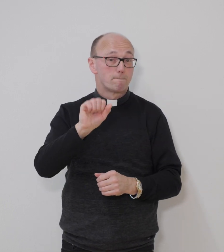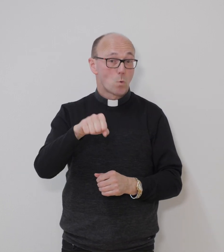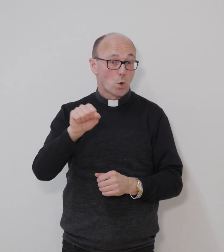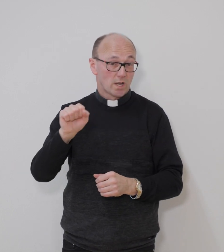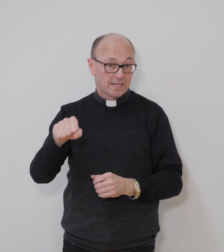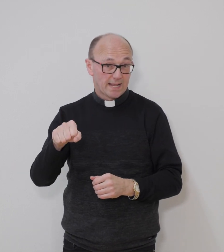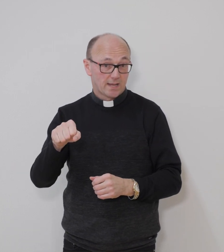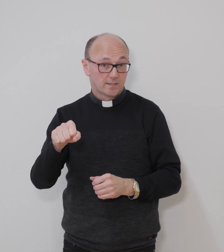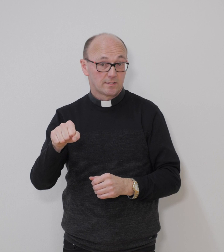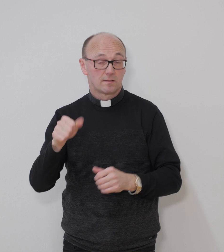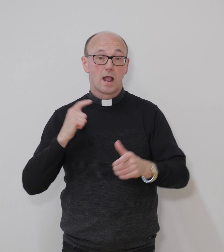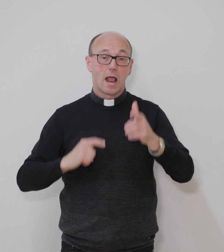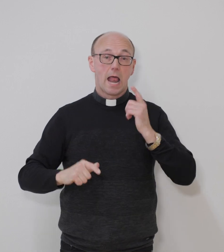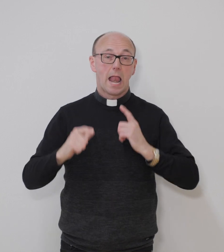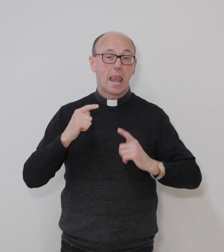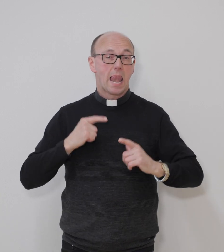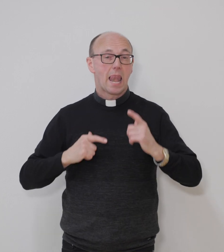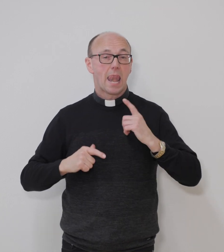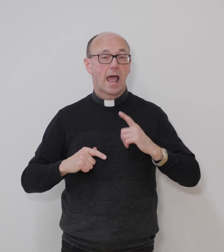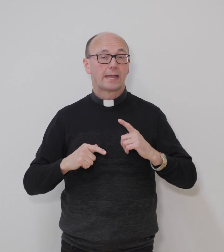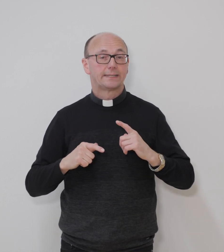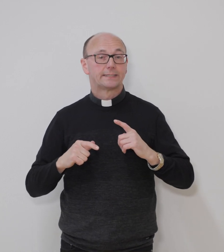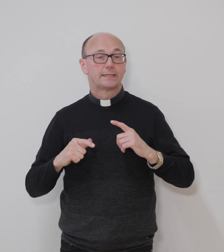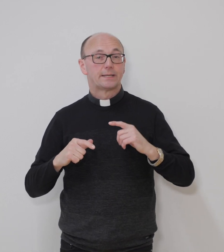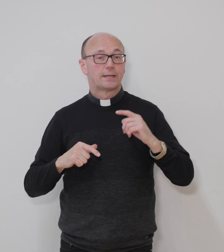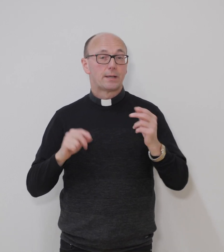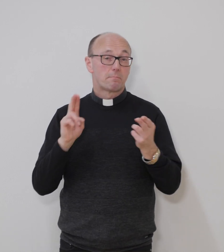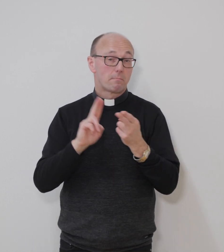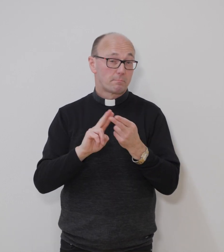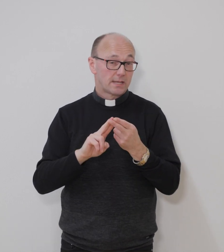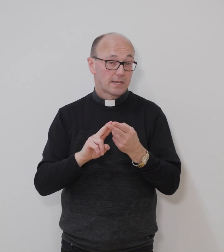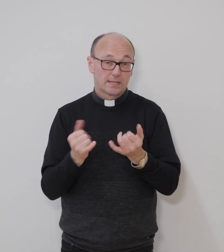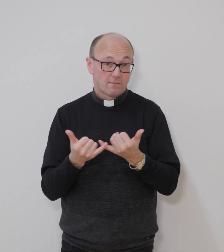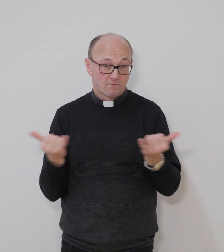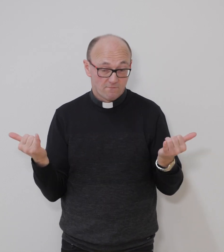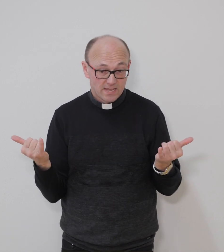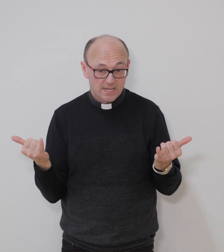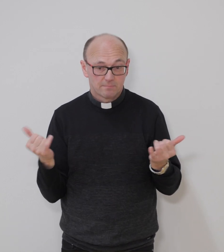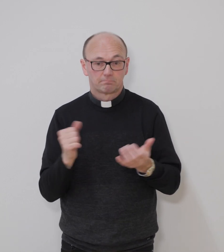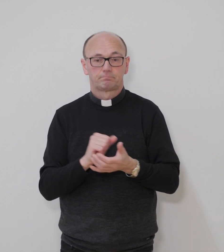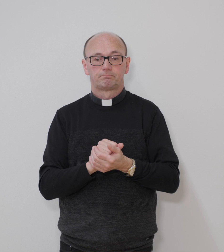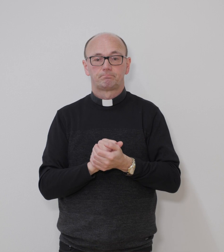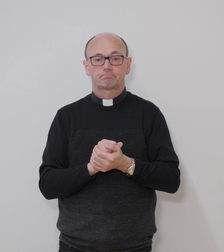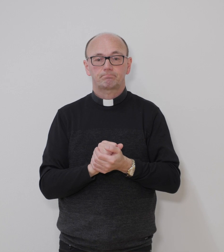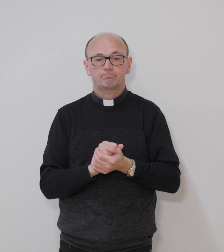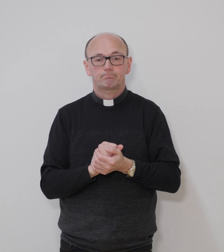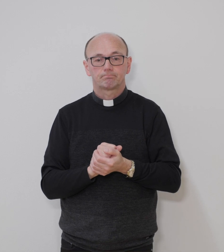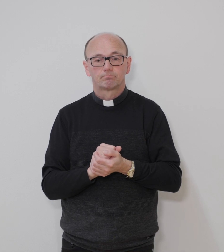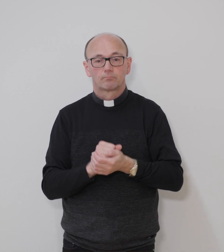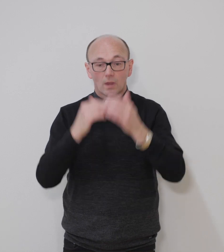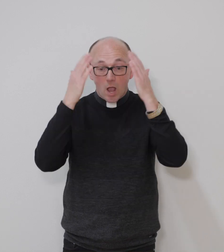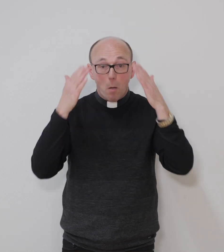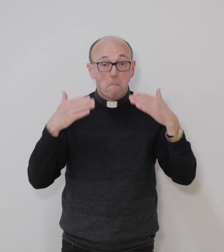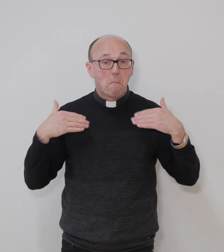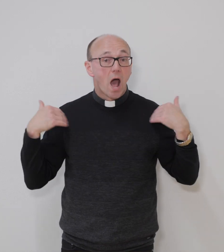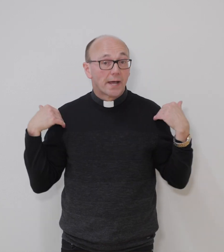den 1920er Jahren entworfen wurde. Die Kreuzigungsgruppe besteht aus dem Kreuz unseres Herrn Jesus